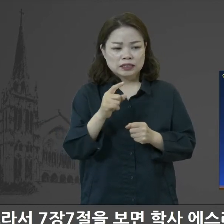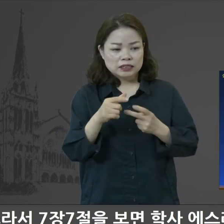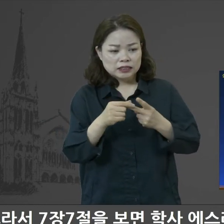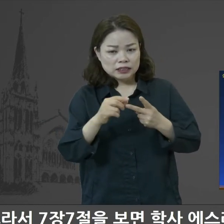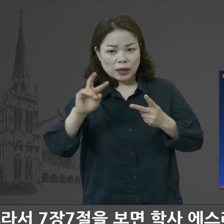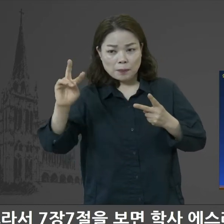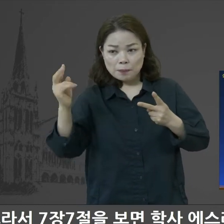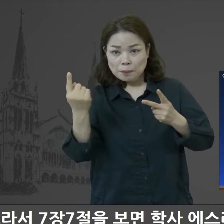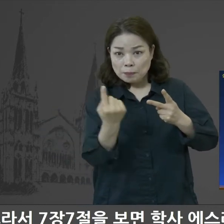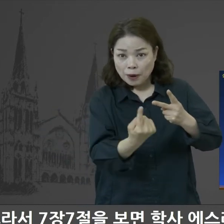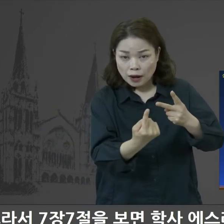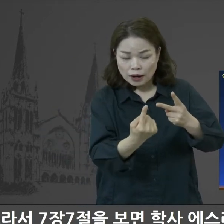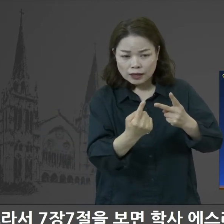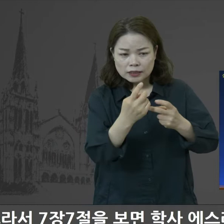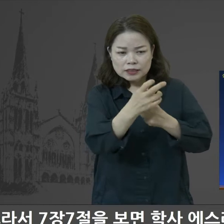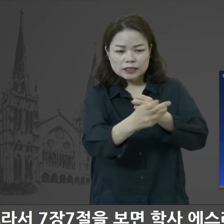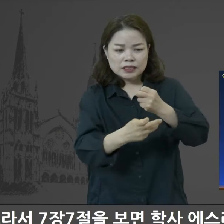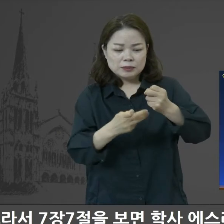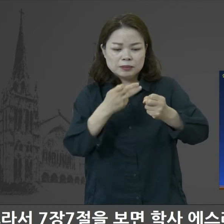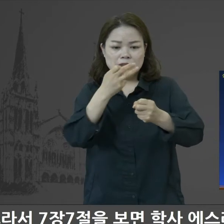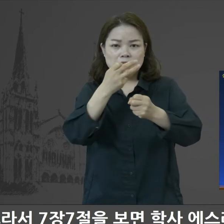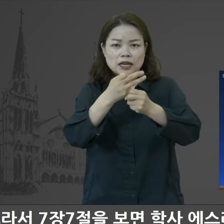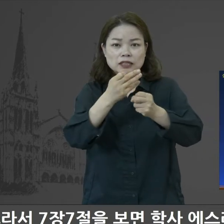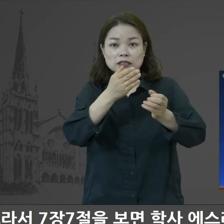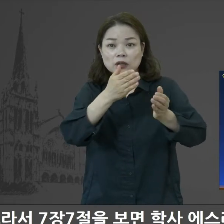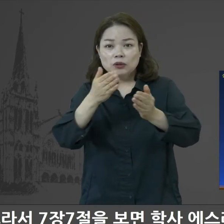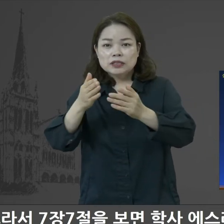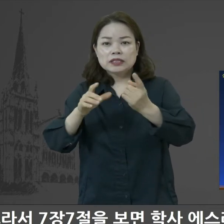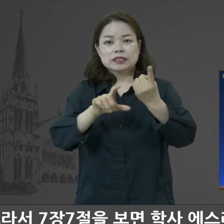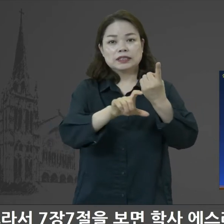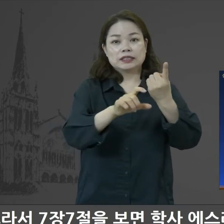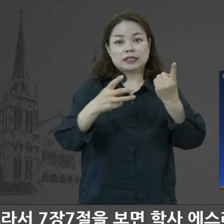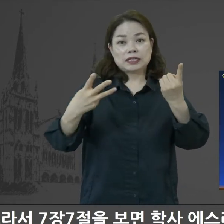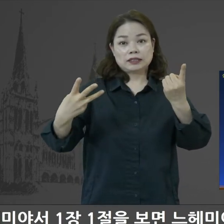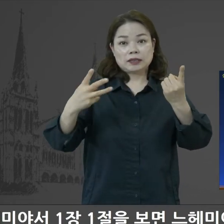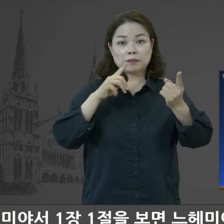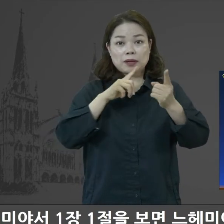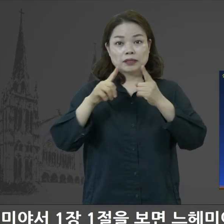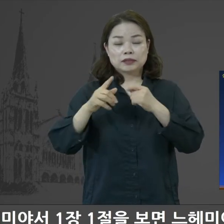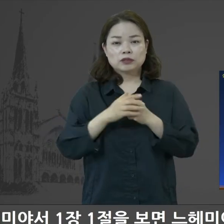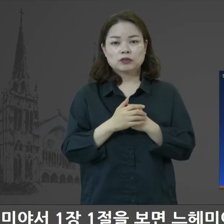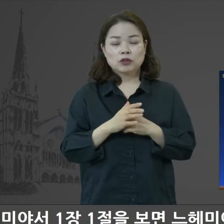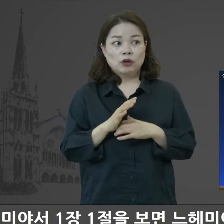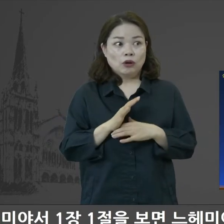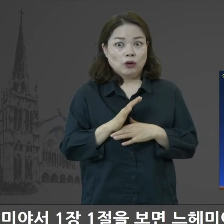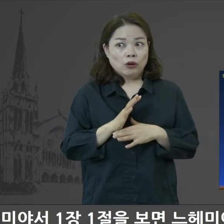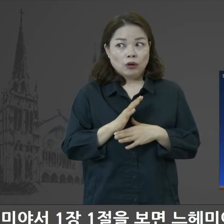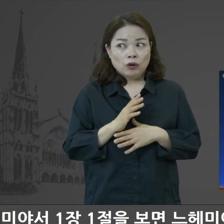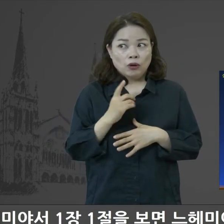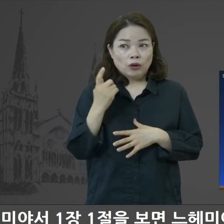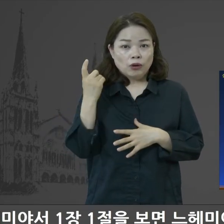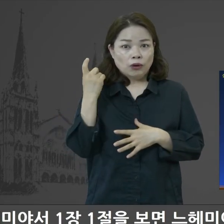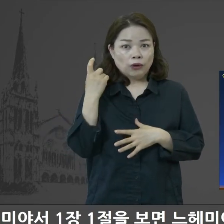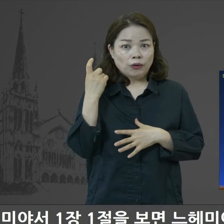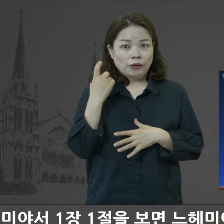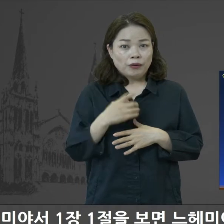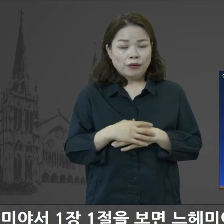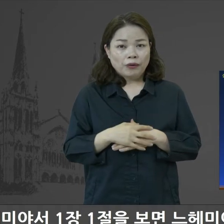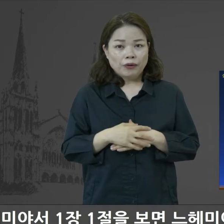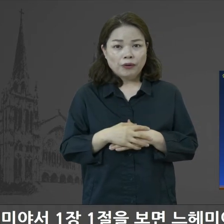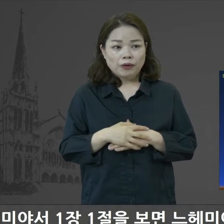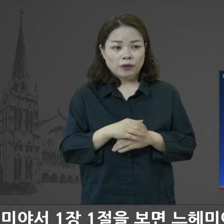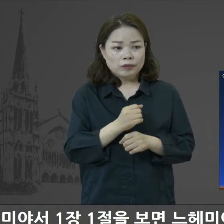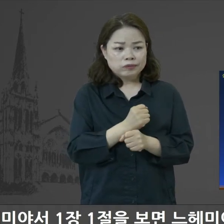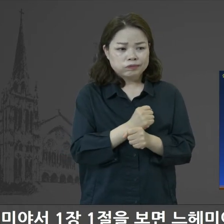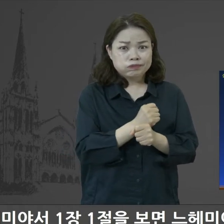나서 13년이 지난 해에 1장 3절의 말씀을 보시면 두려운 소식을 듣게 되죠.